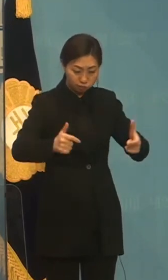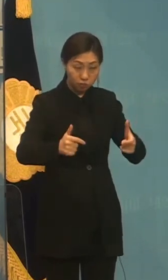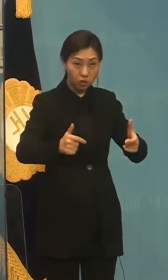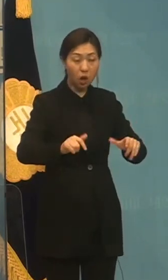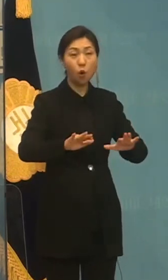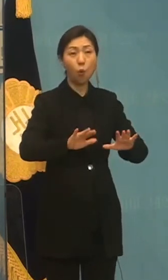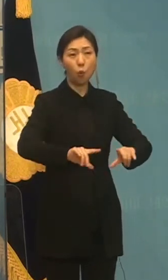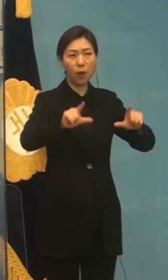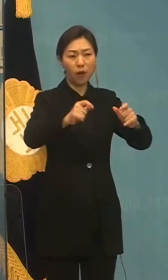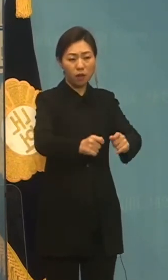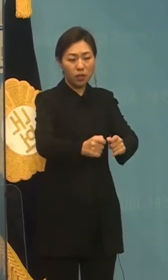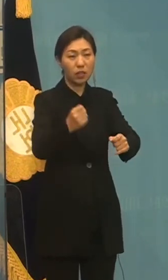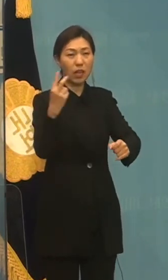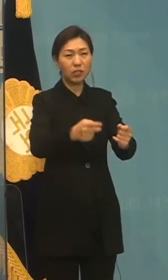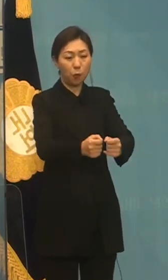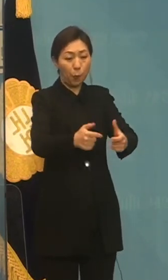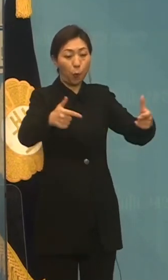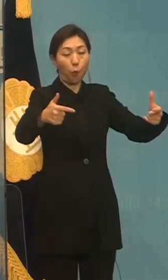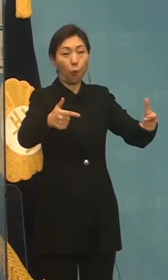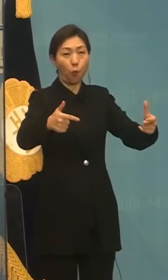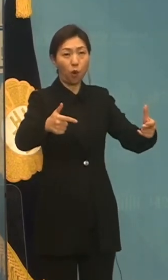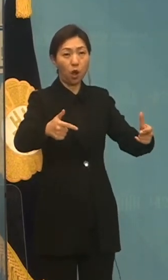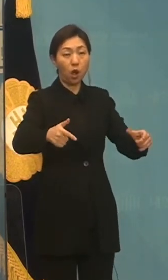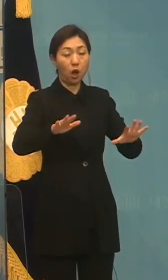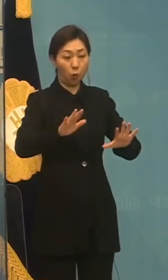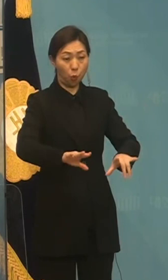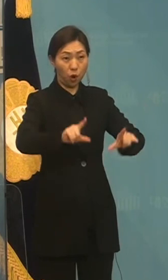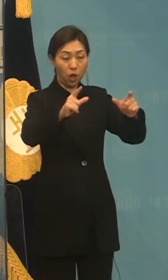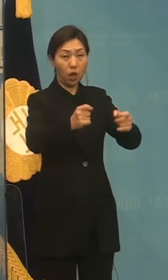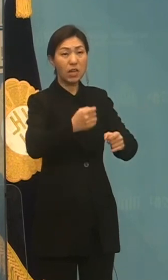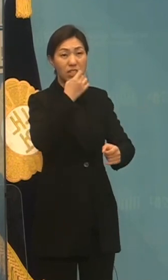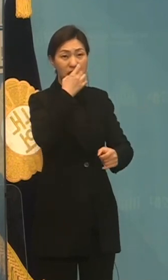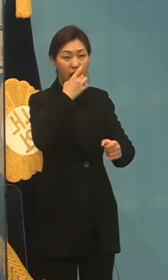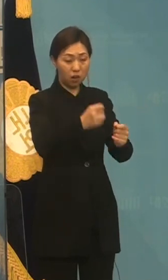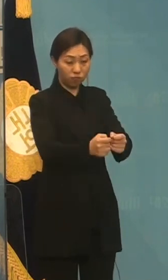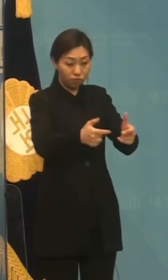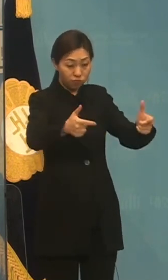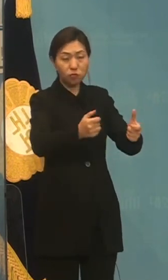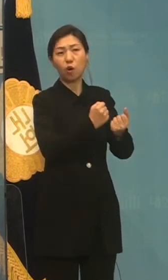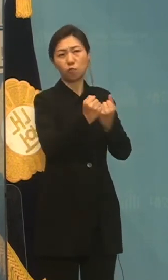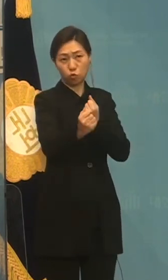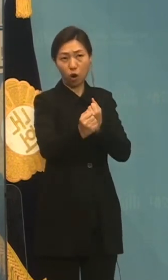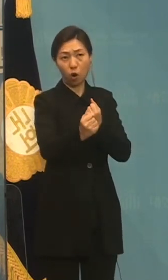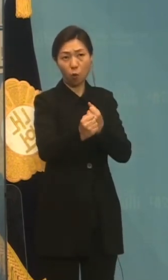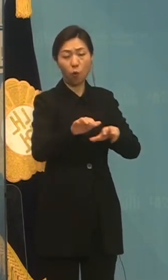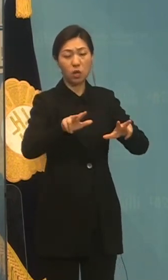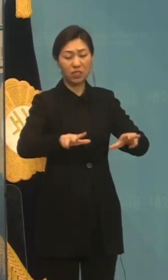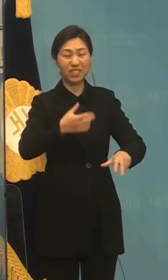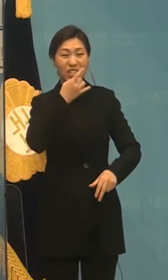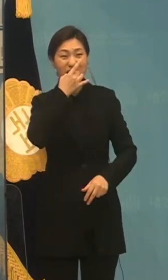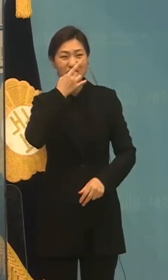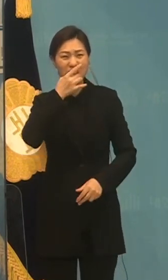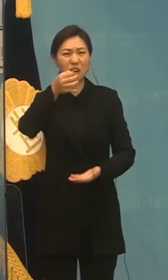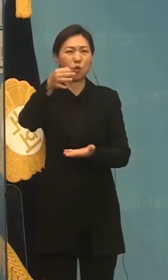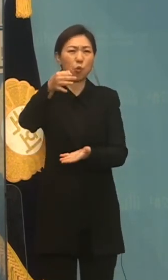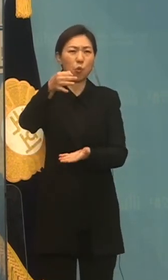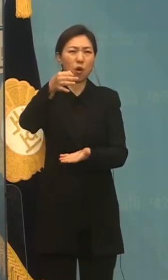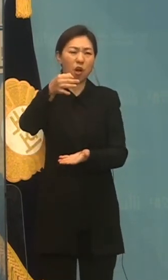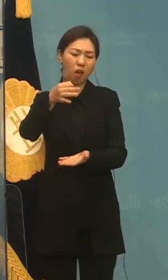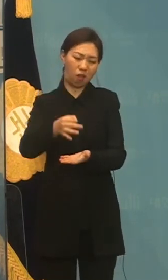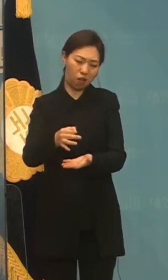늘어났다. 모처럼 증가한 쌀 생산량에도 불구하고 현지 쌀값 하락은 풍년의 역설 또다시